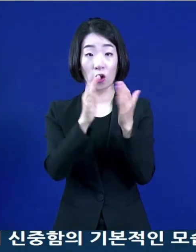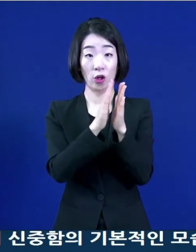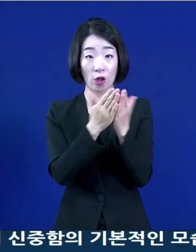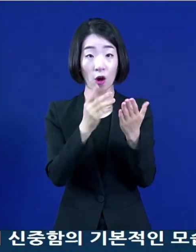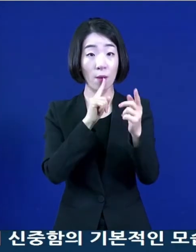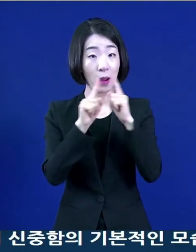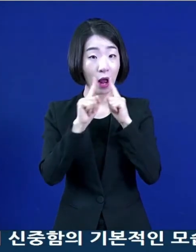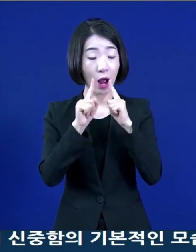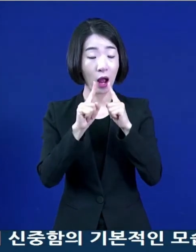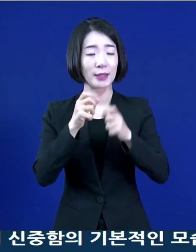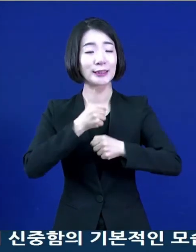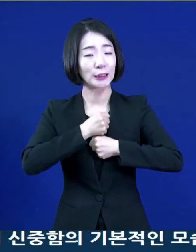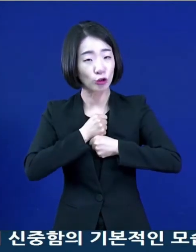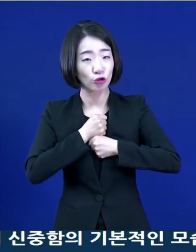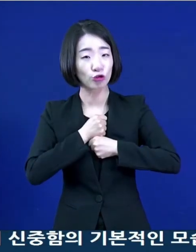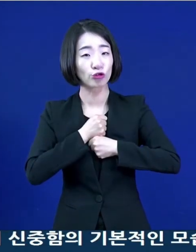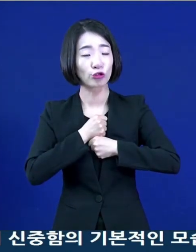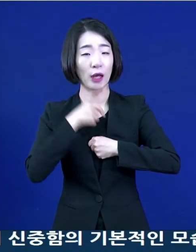말하는 신중함은